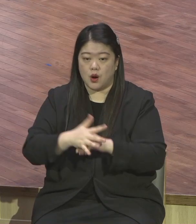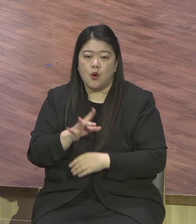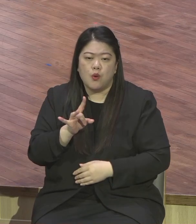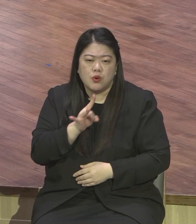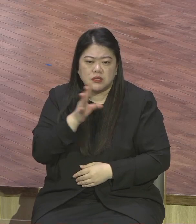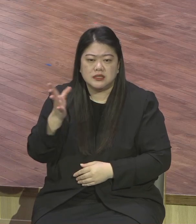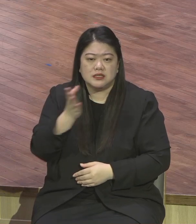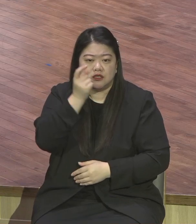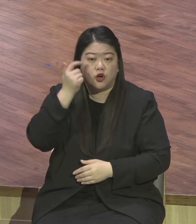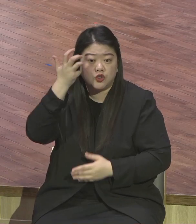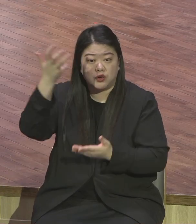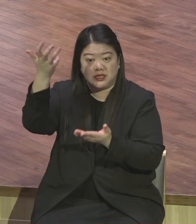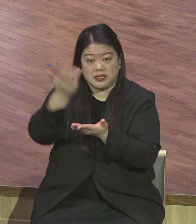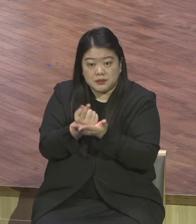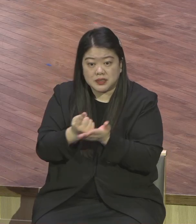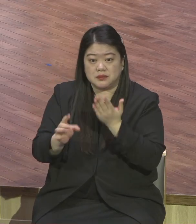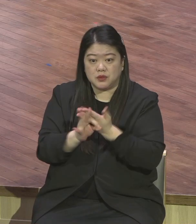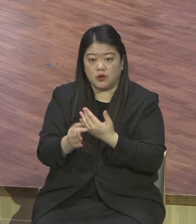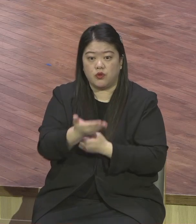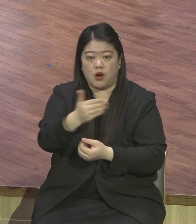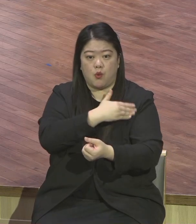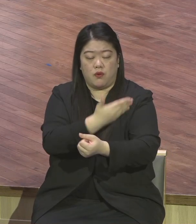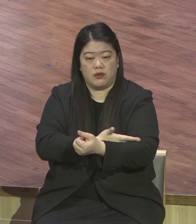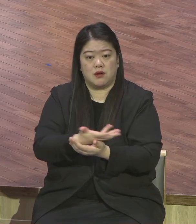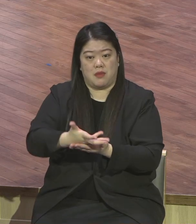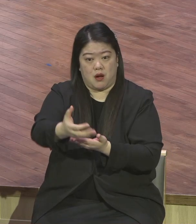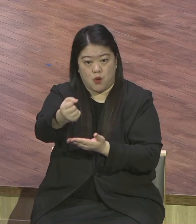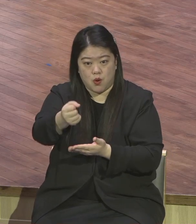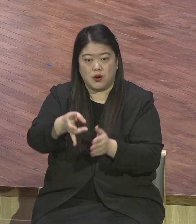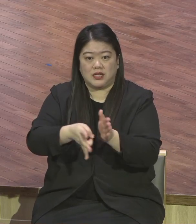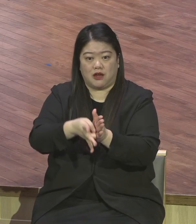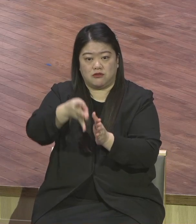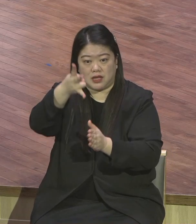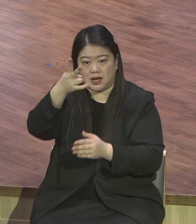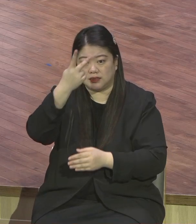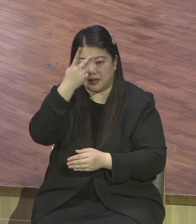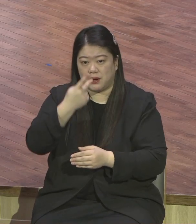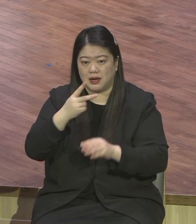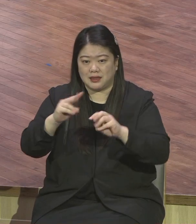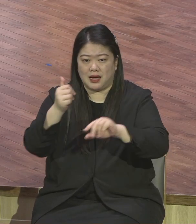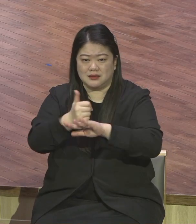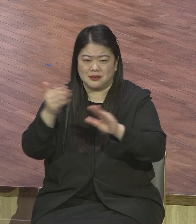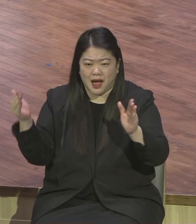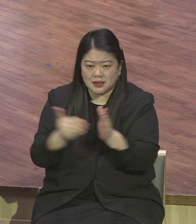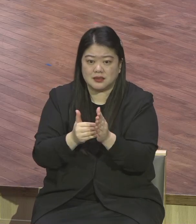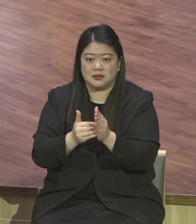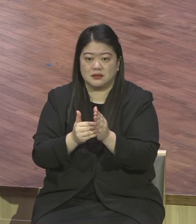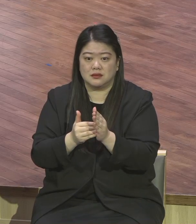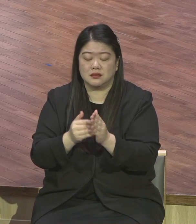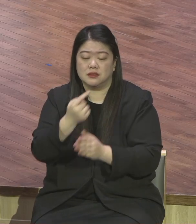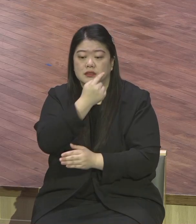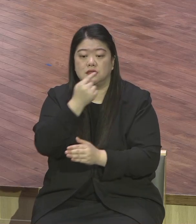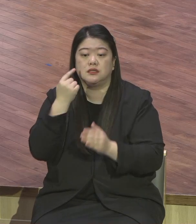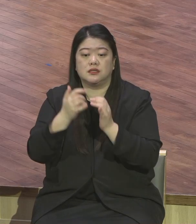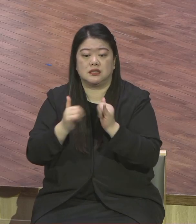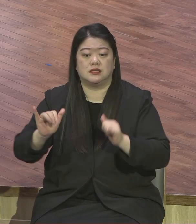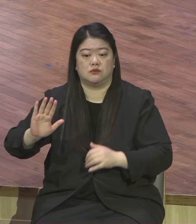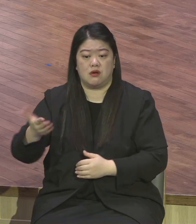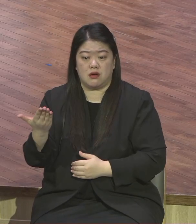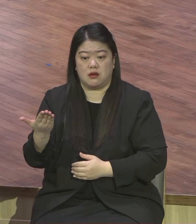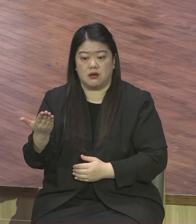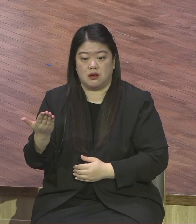너희가 권능을 받고 예루살렘과 유대와 사마리아 땅까지 증인이 되리라. 성령이 아니고 아무것도